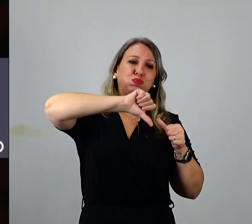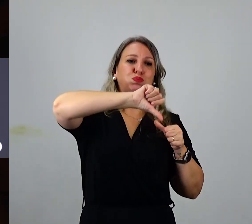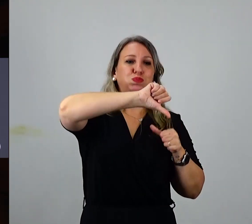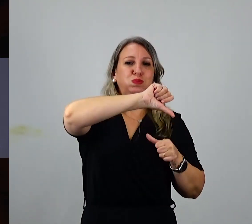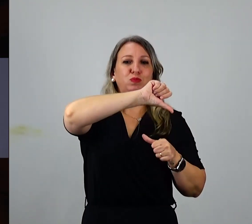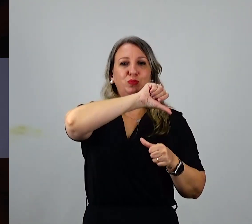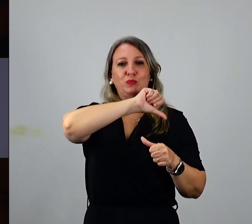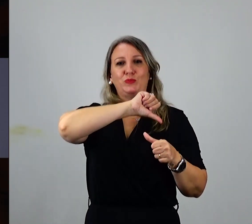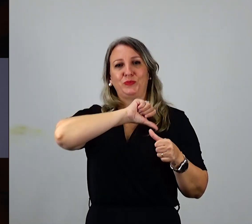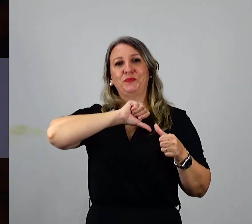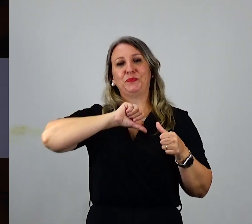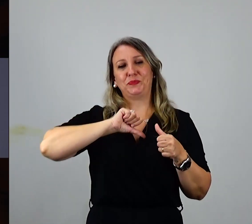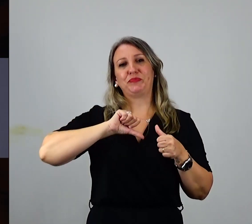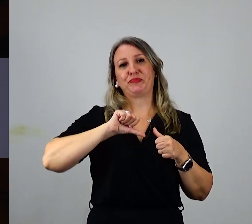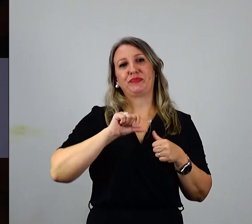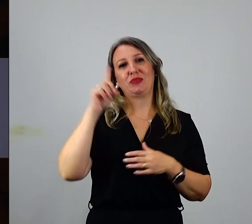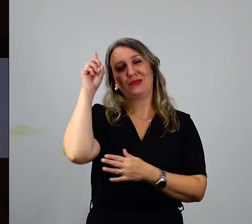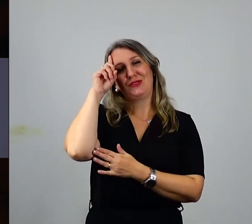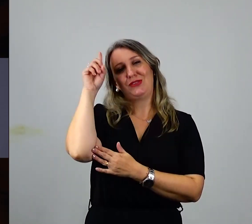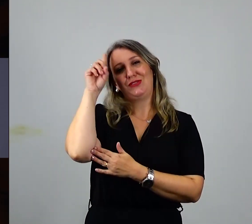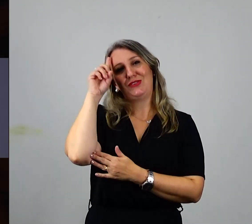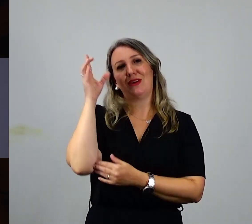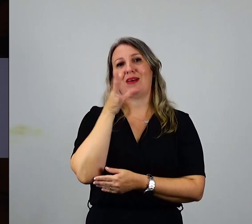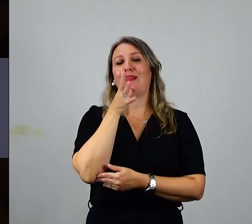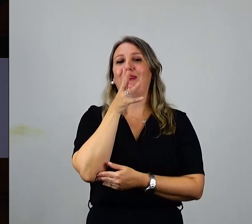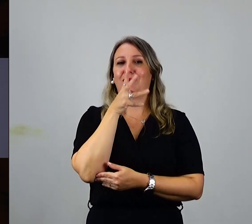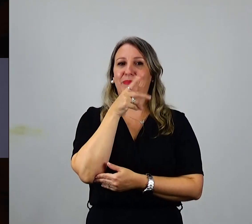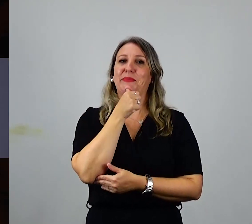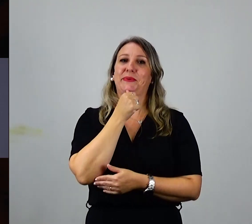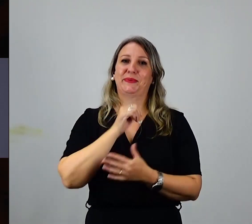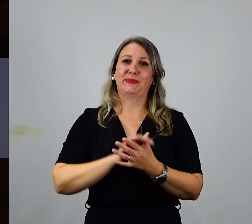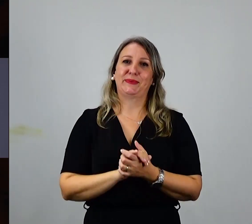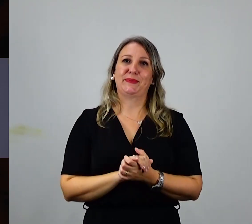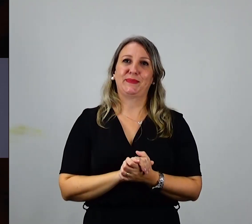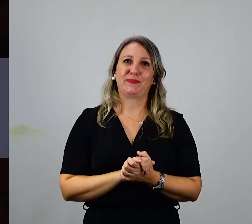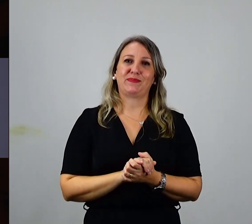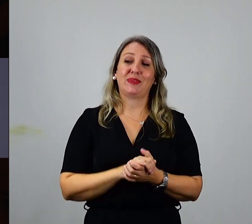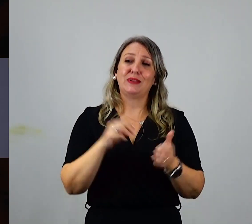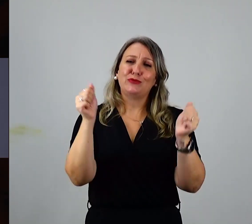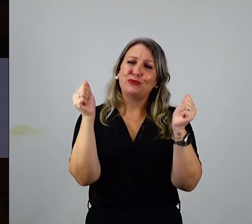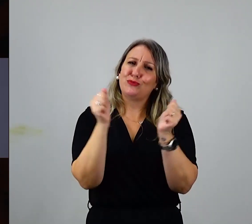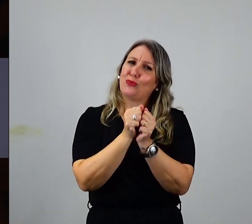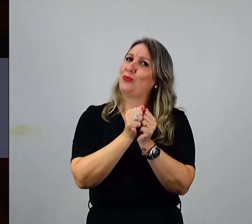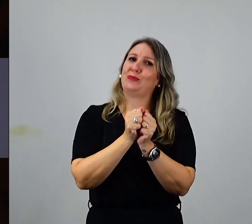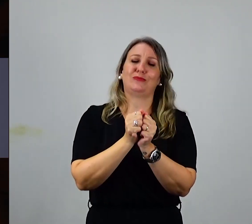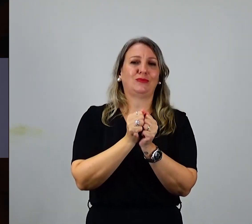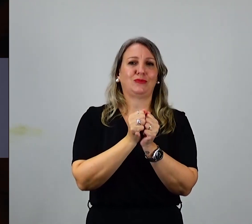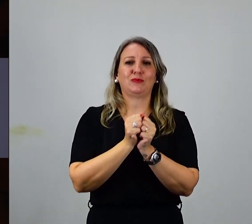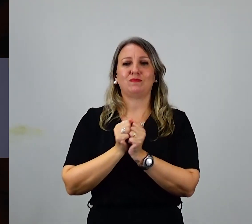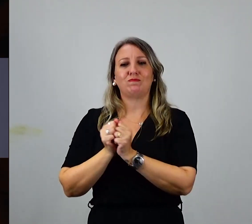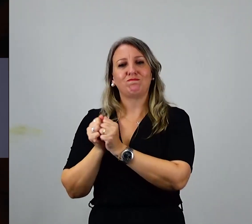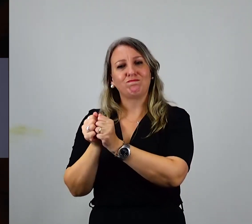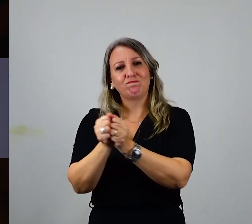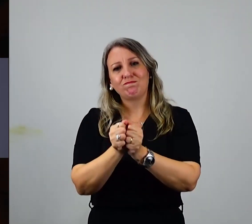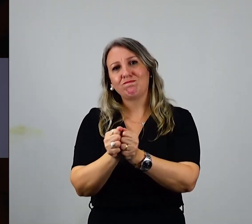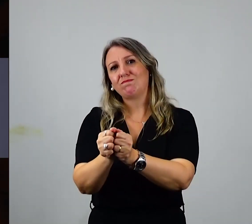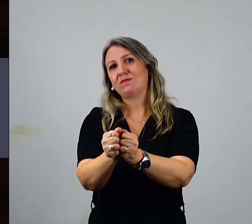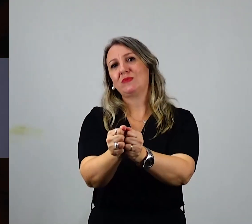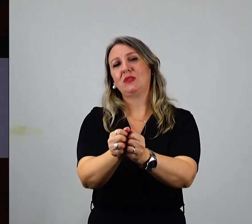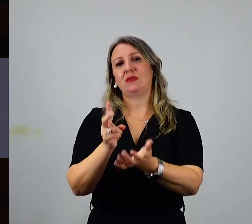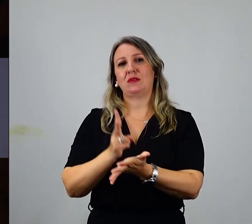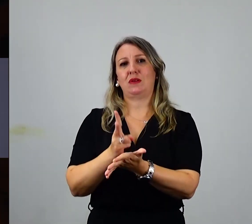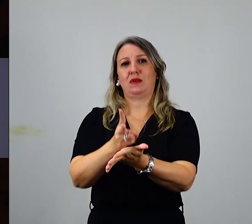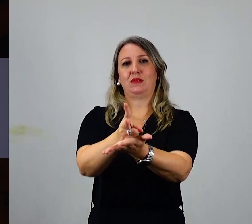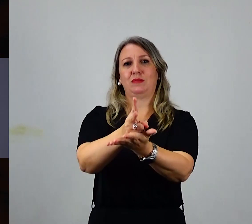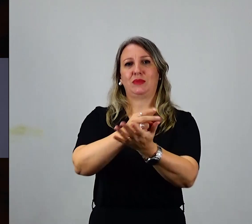em nós. E nós estamos juntos nisso. Você tem os irmãos na vida da